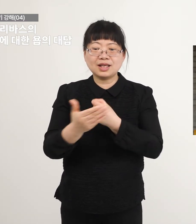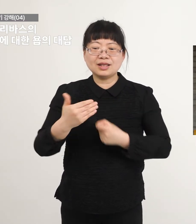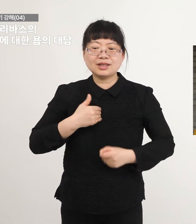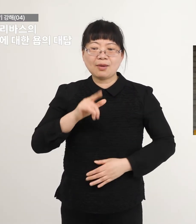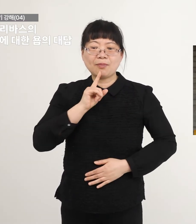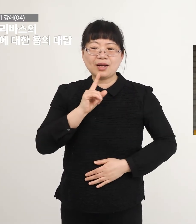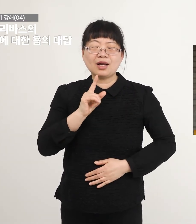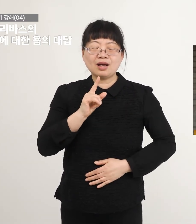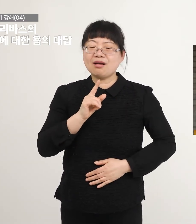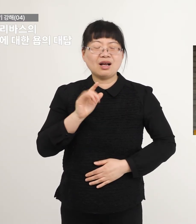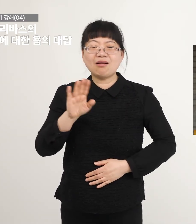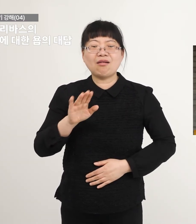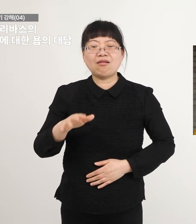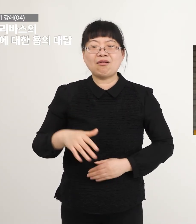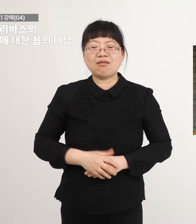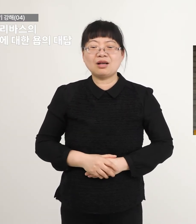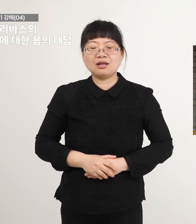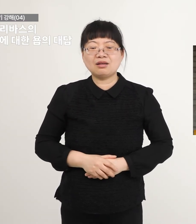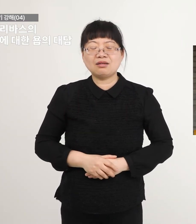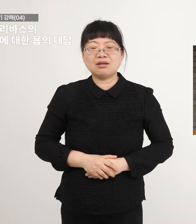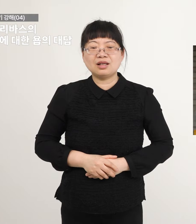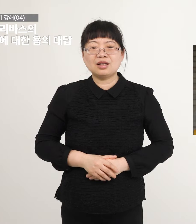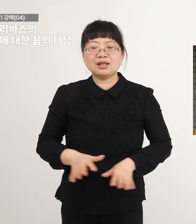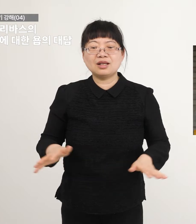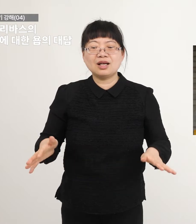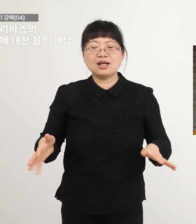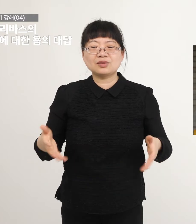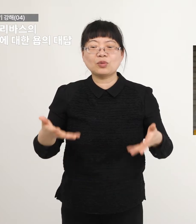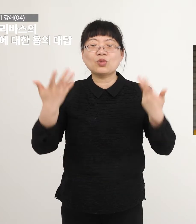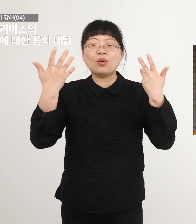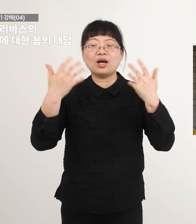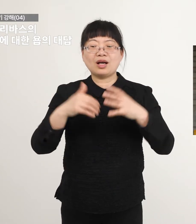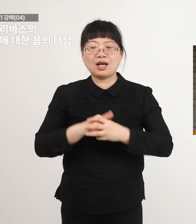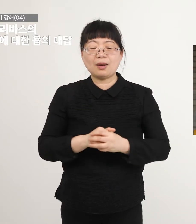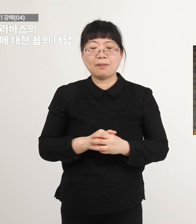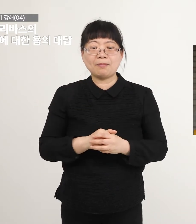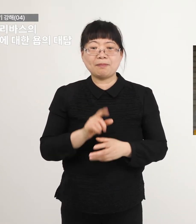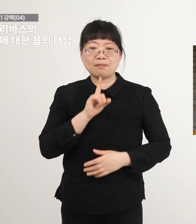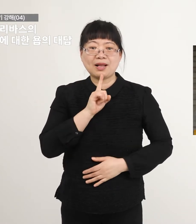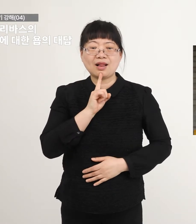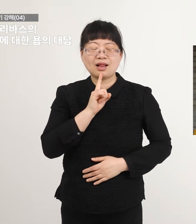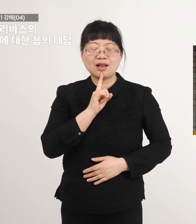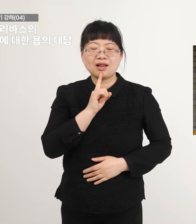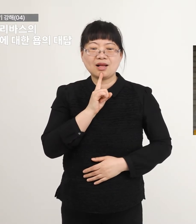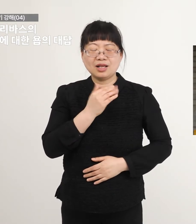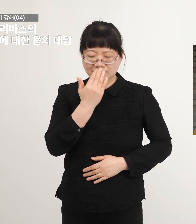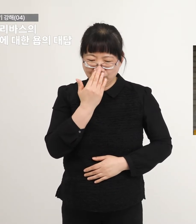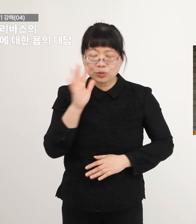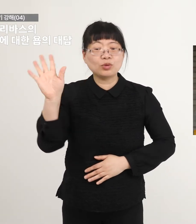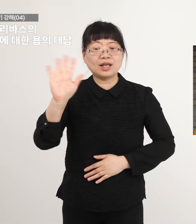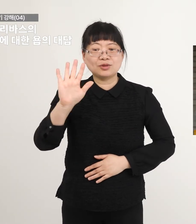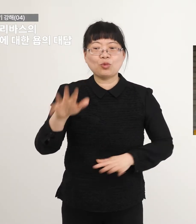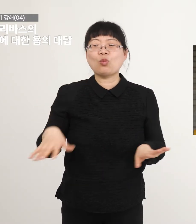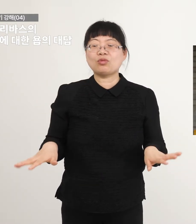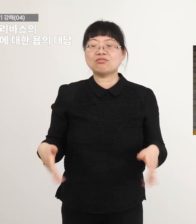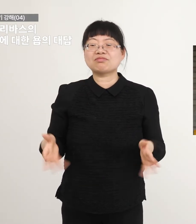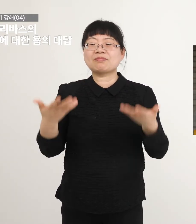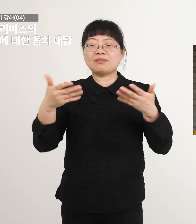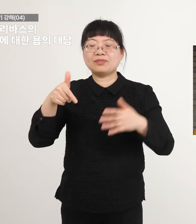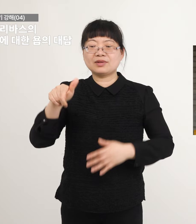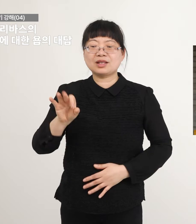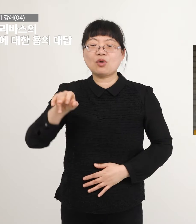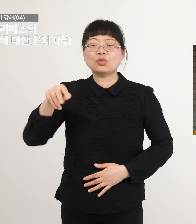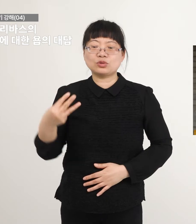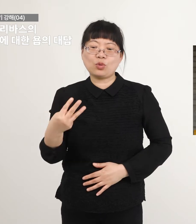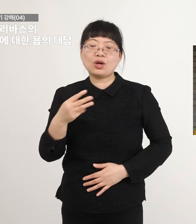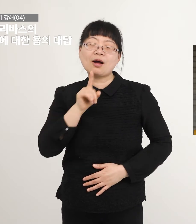말이 경솔하였구나. 이 말은 욥이 잘못했다는 말이 아니에요. 욥이 오히려 그